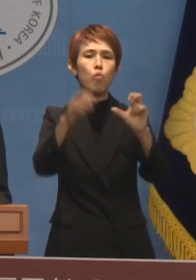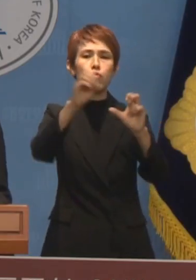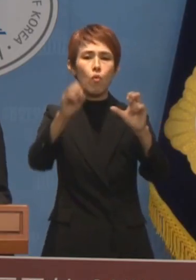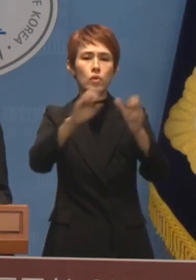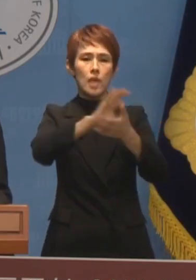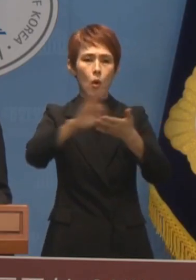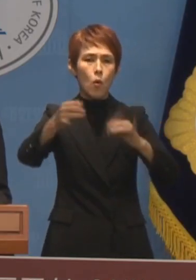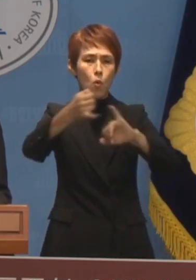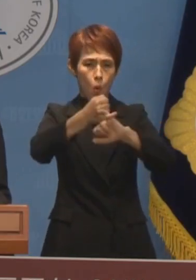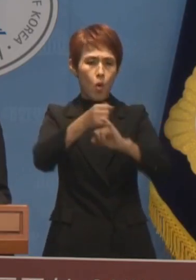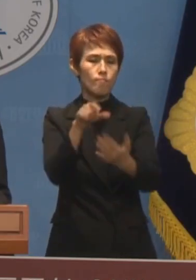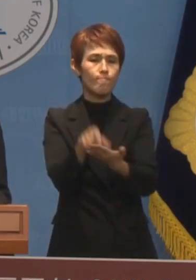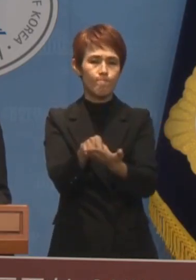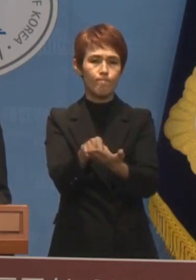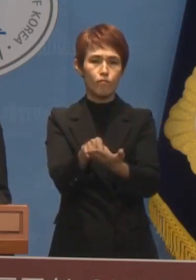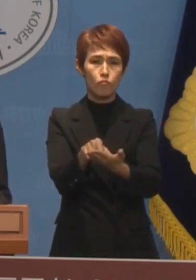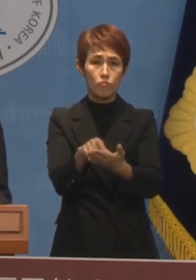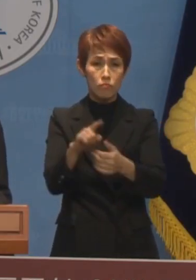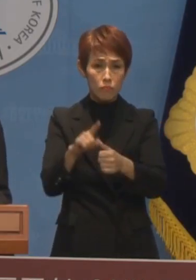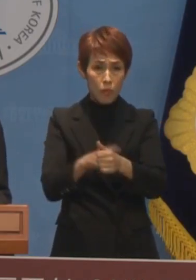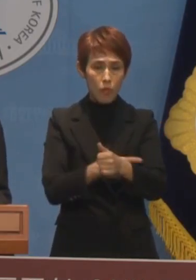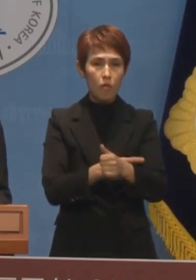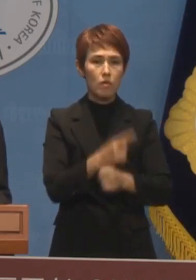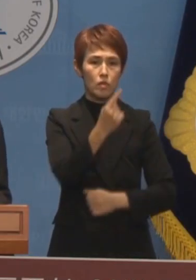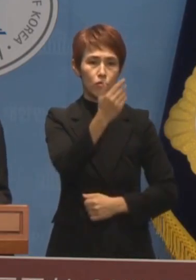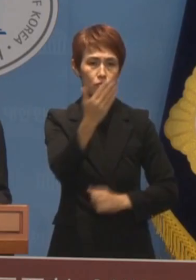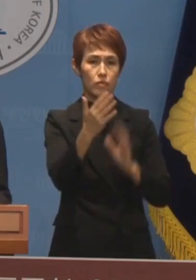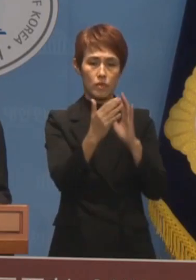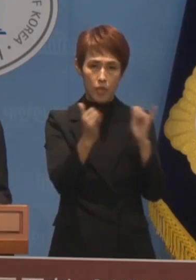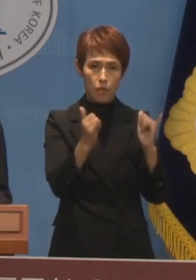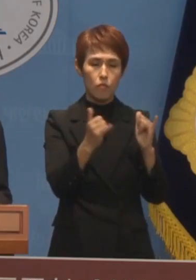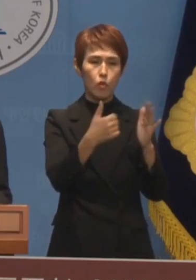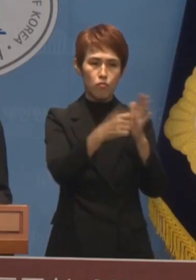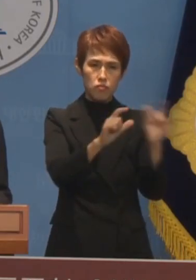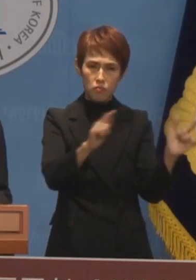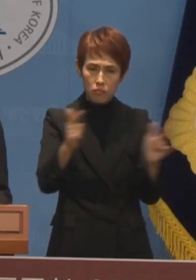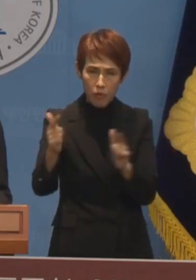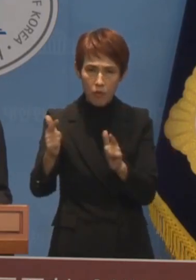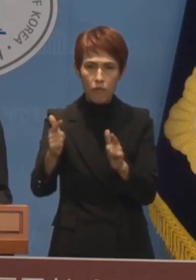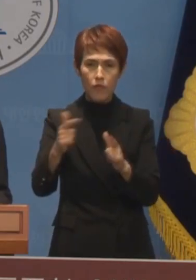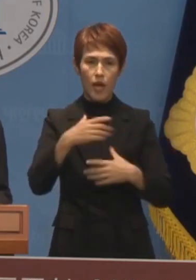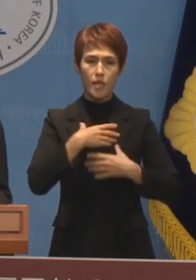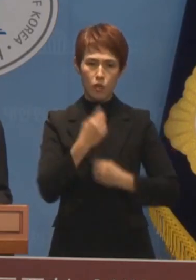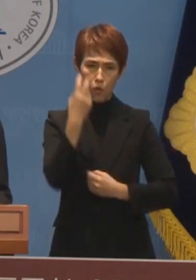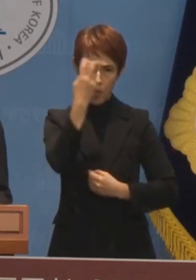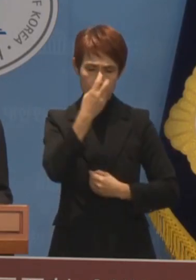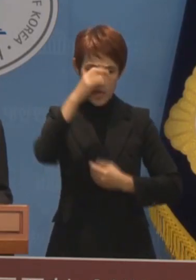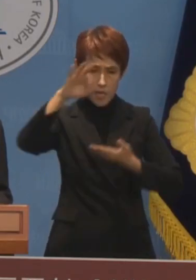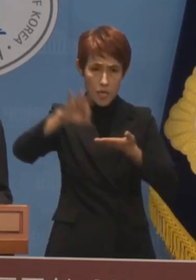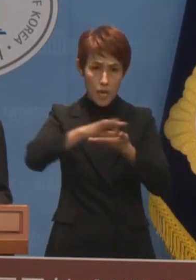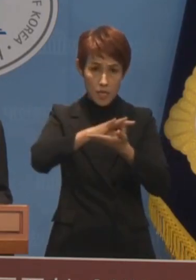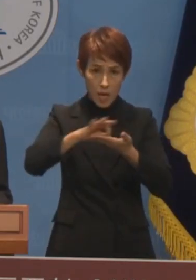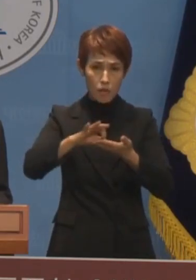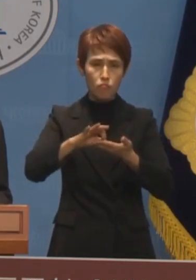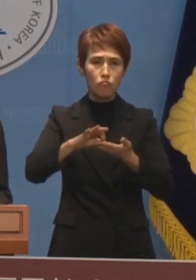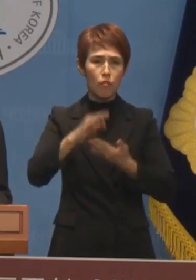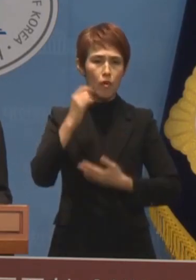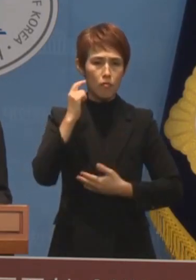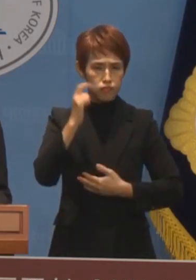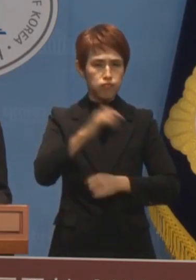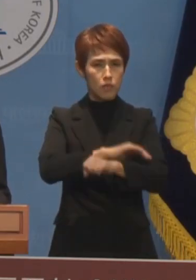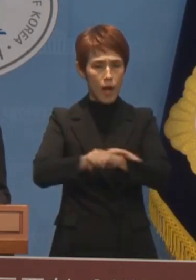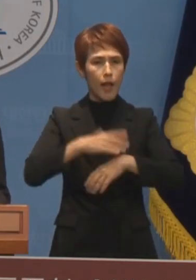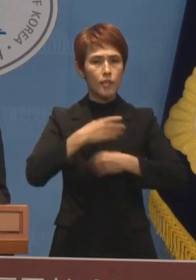강제했습니다. 이로 인해 소방 인력과 소방 장비, 소방 안전관리 예산이 안정적으로